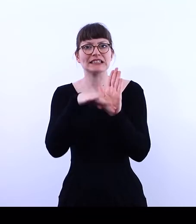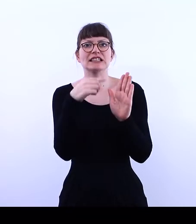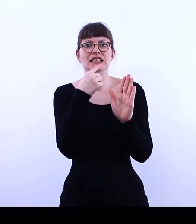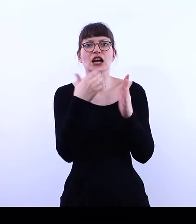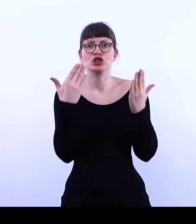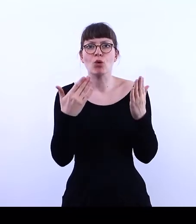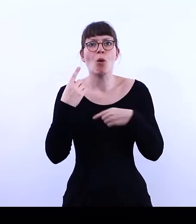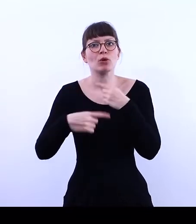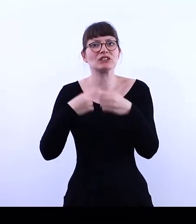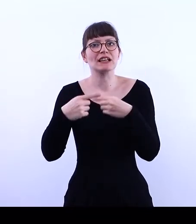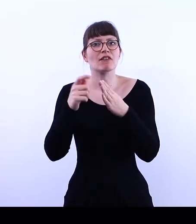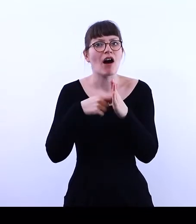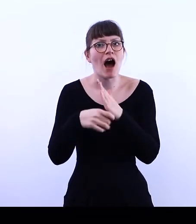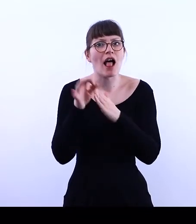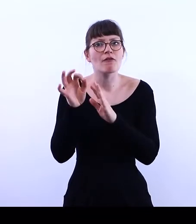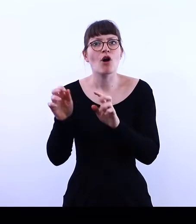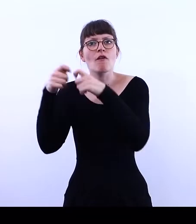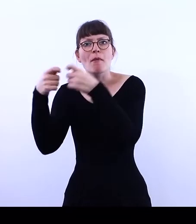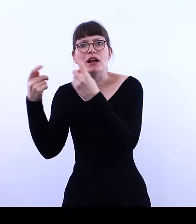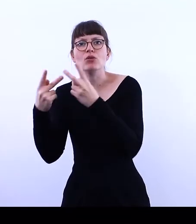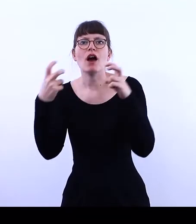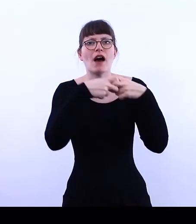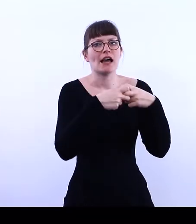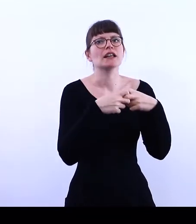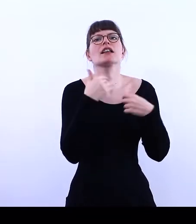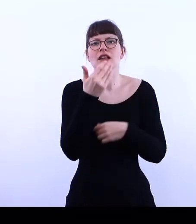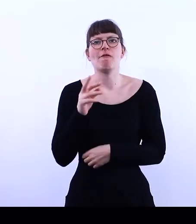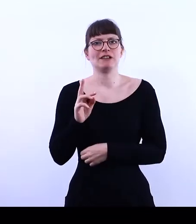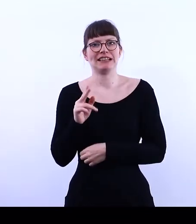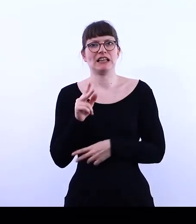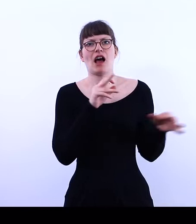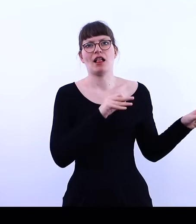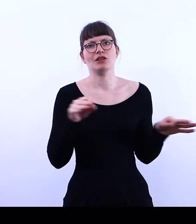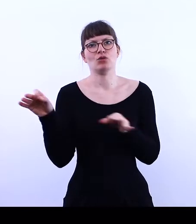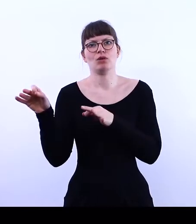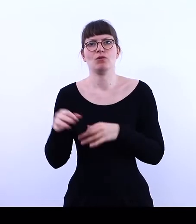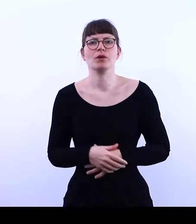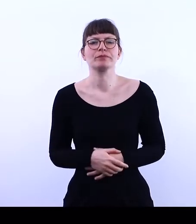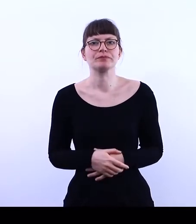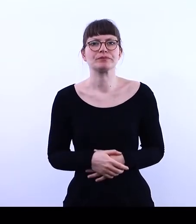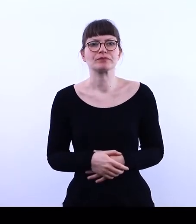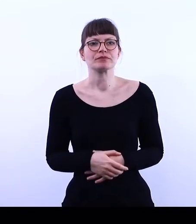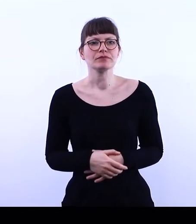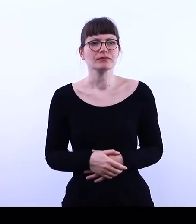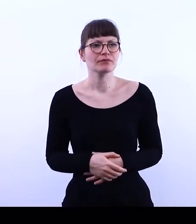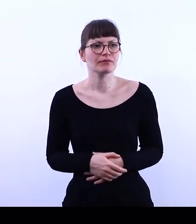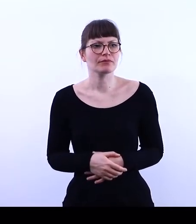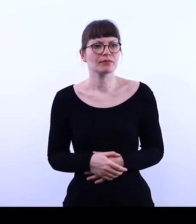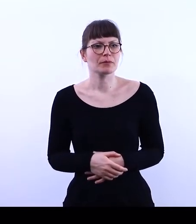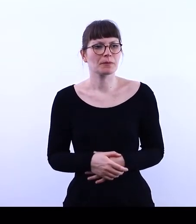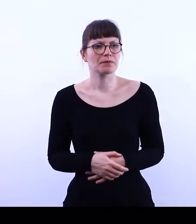Prozesse, Wahlprozesse für Vereine und Verbände auch digital durchgeführt werden dürfen. Und das war dann